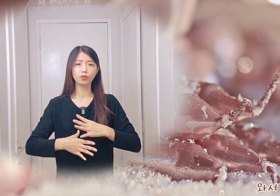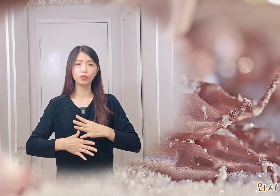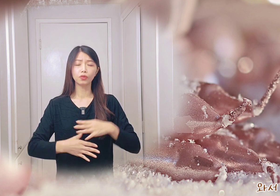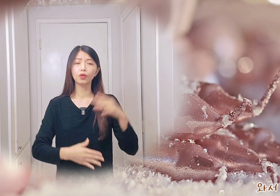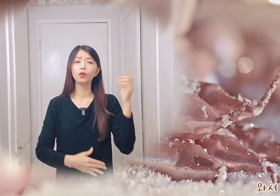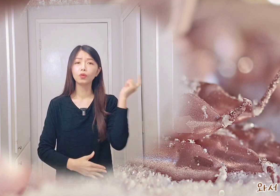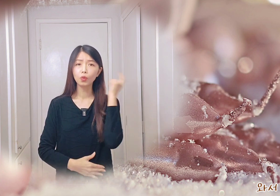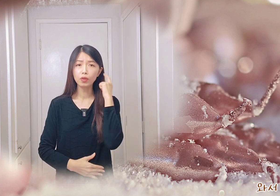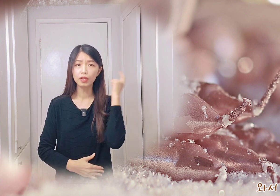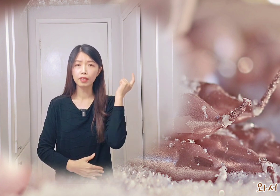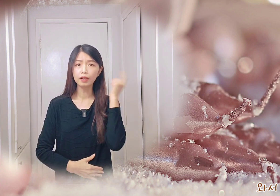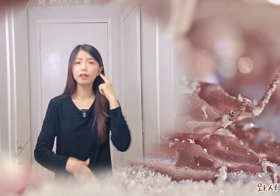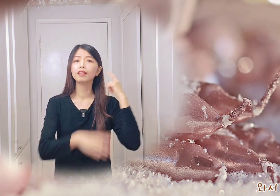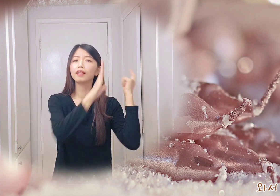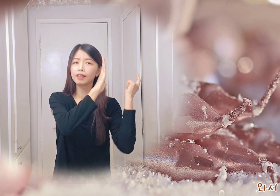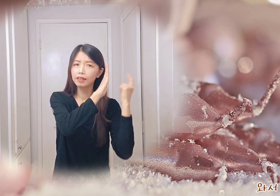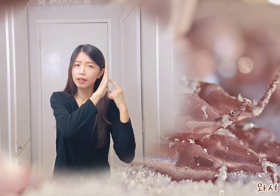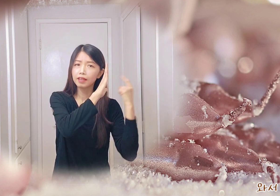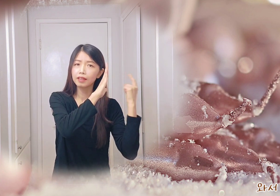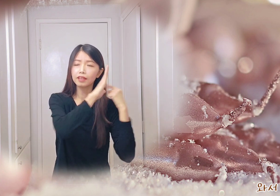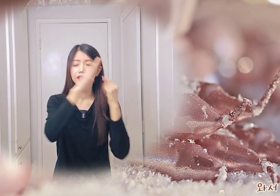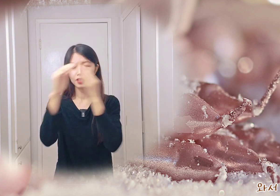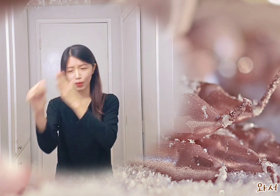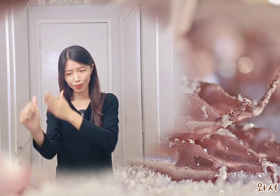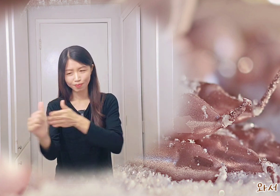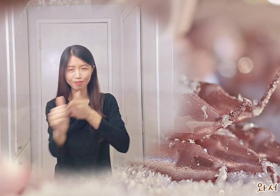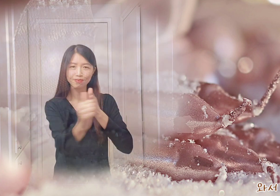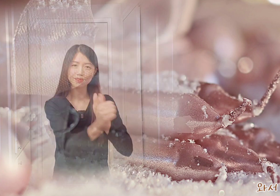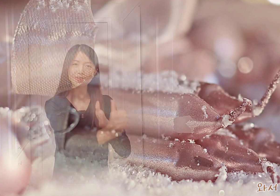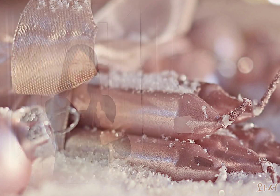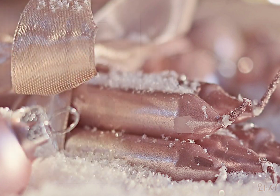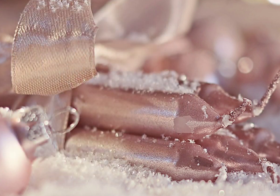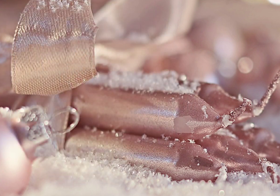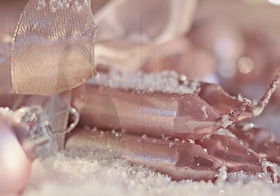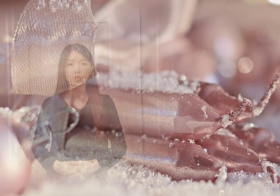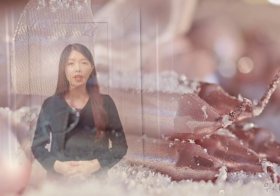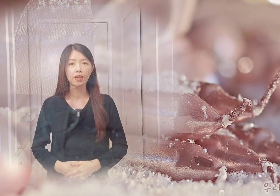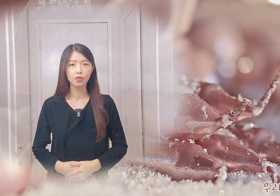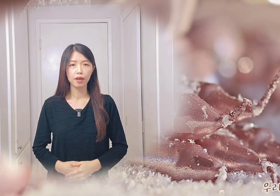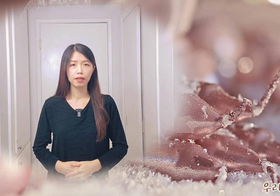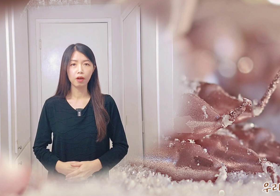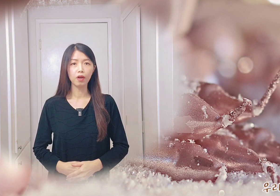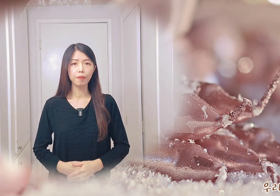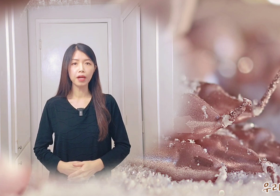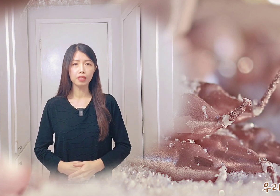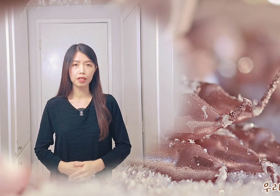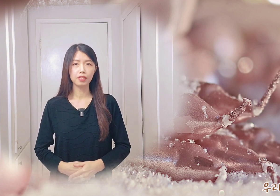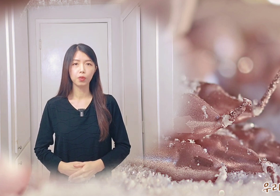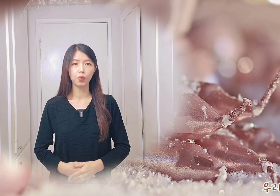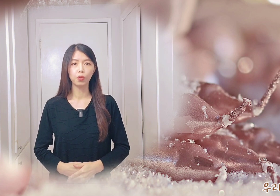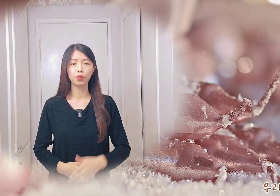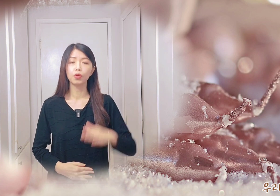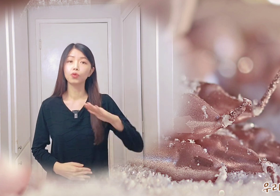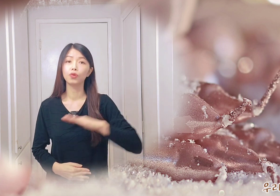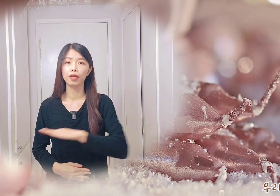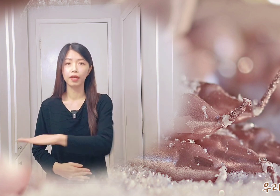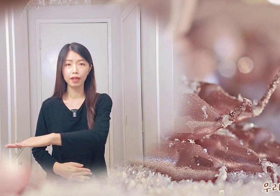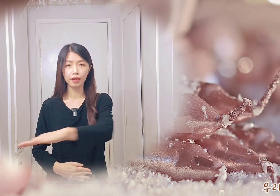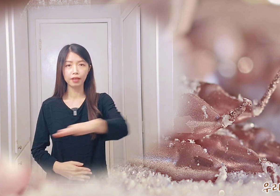놀라운 소식을 들으시오. 우리를 죄에서